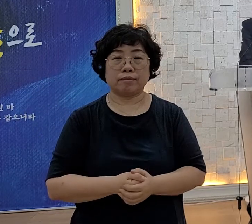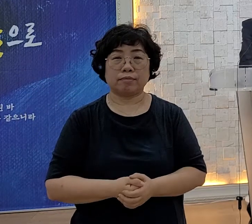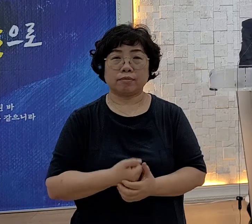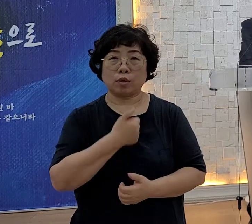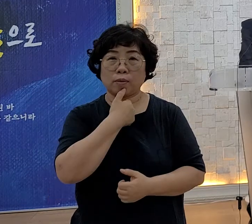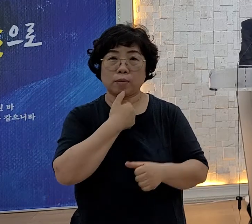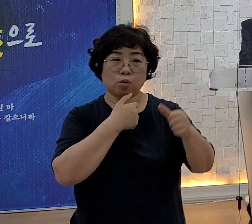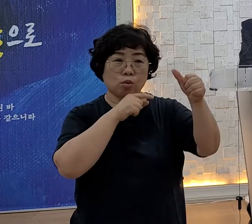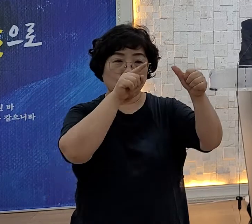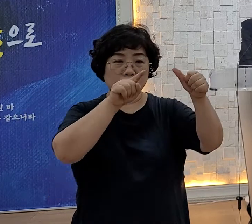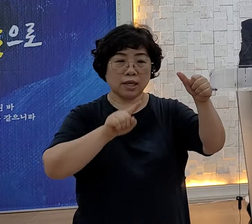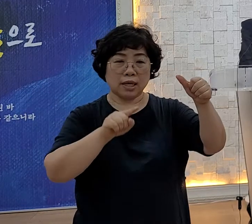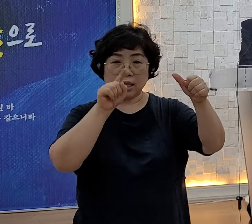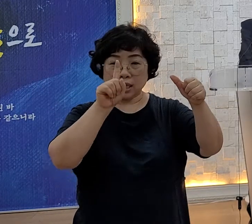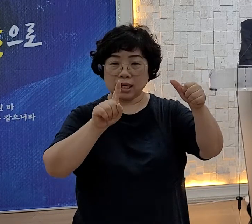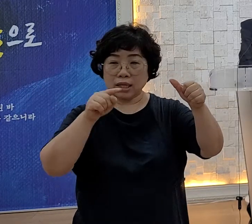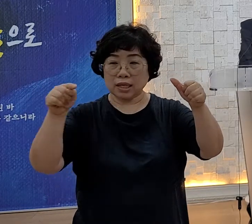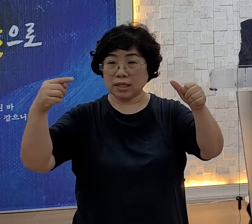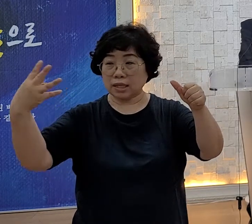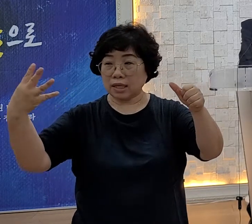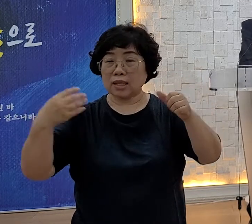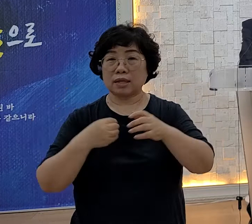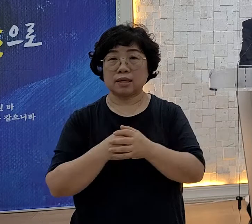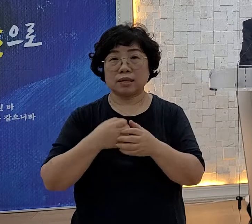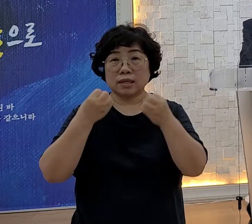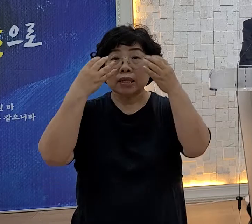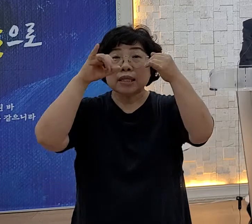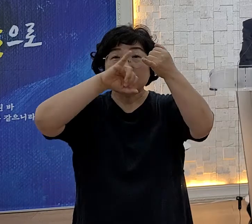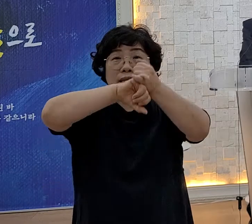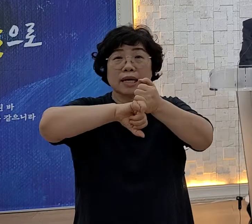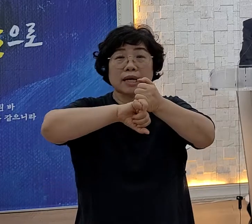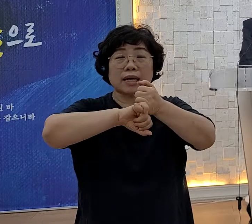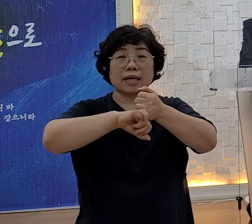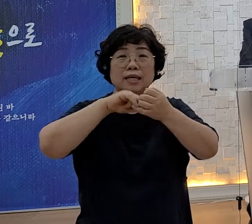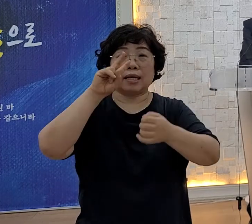읽도록 하겠습니다. 우리 신약 성경